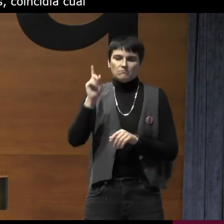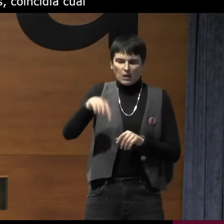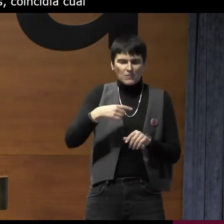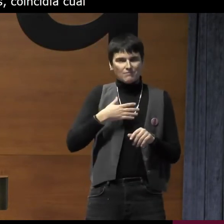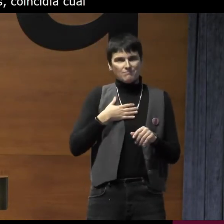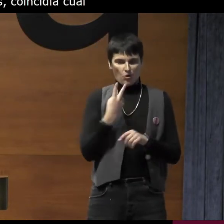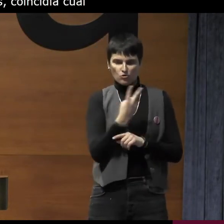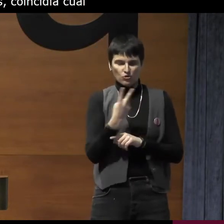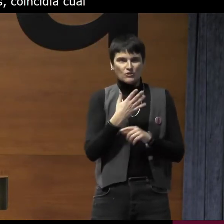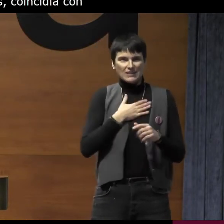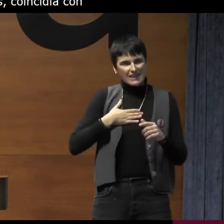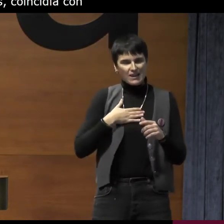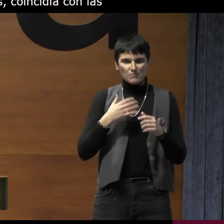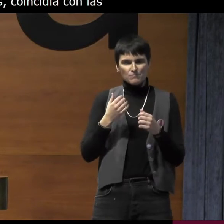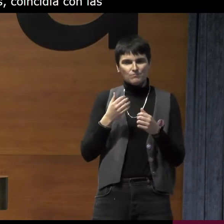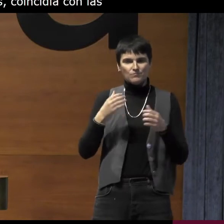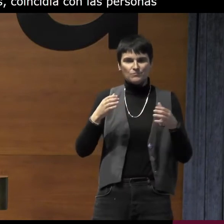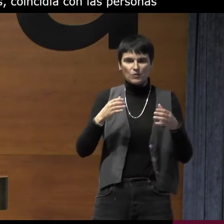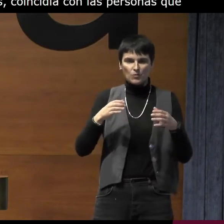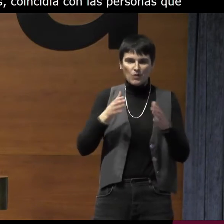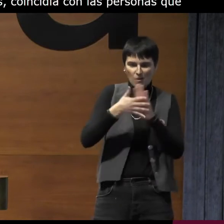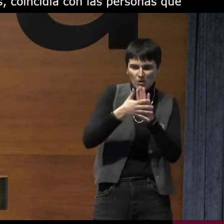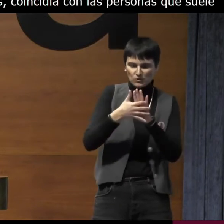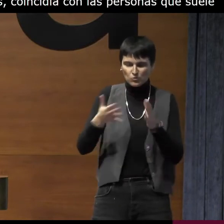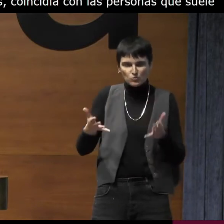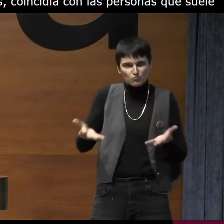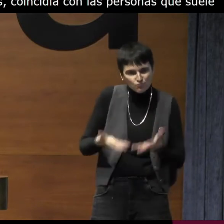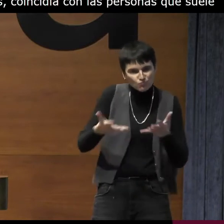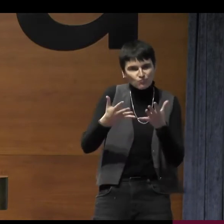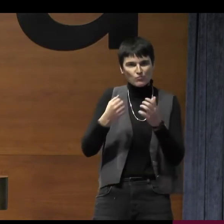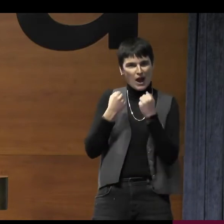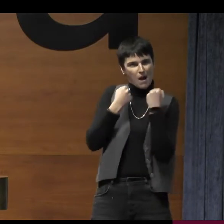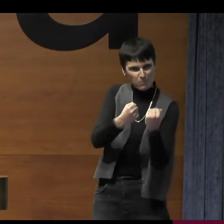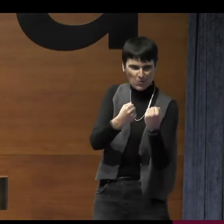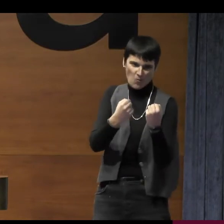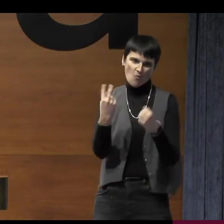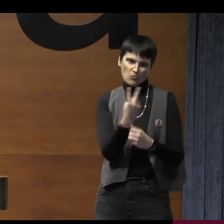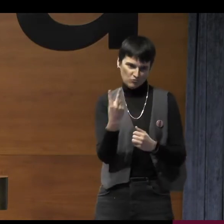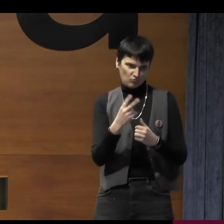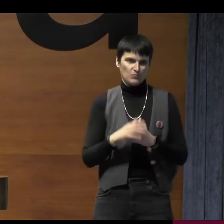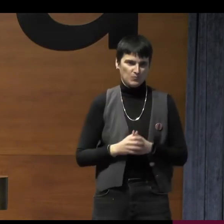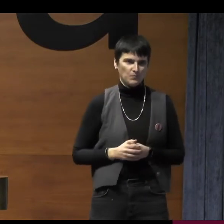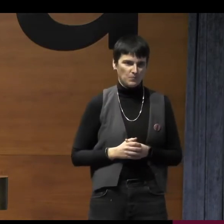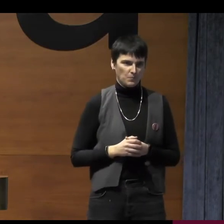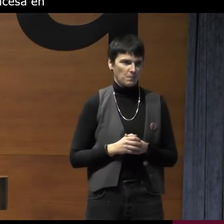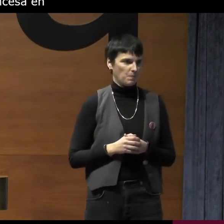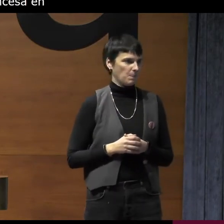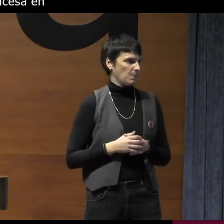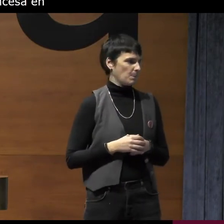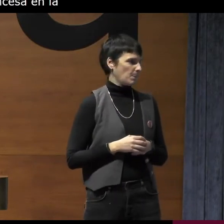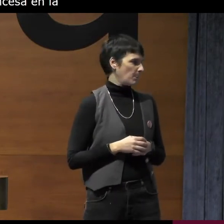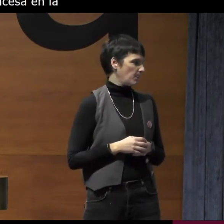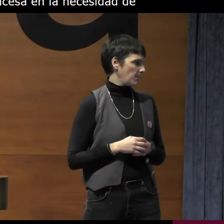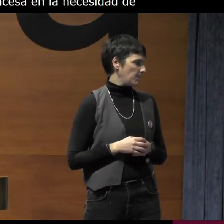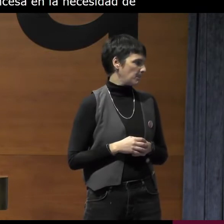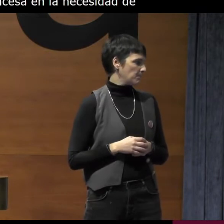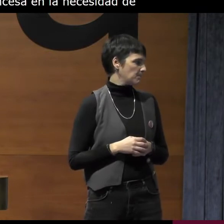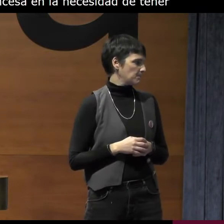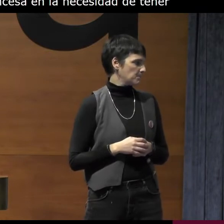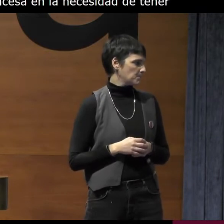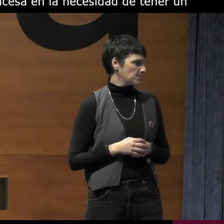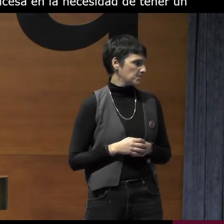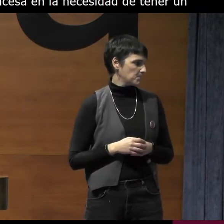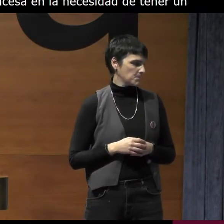signos francesa en la necesidad de tener un mayor conocimiento a nivel sociopolítico de la lengua de